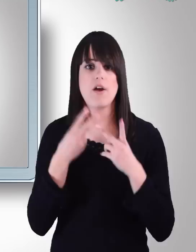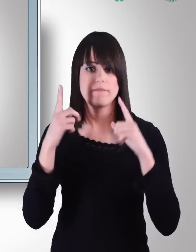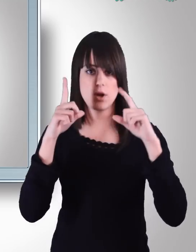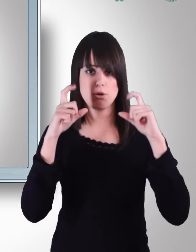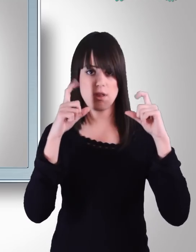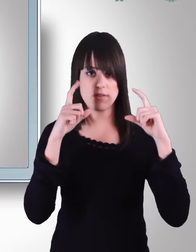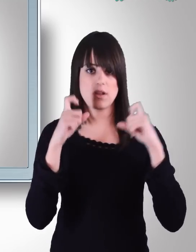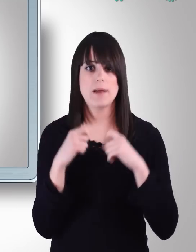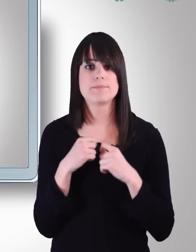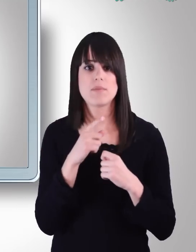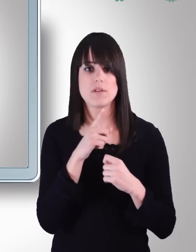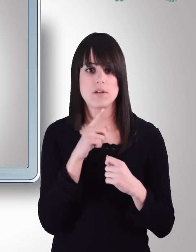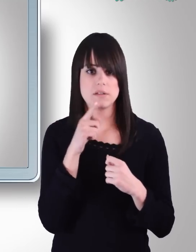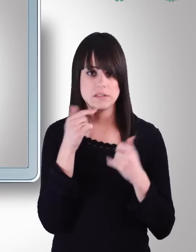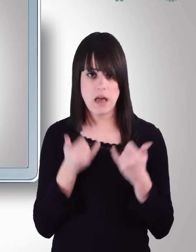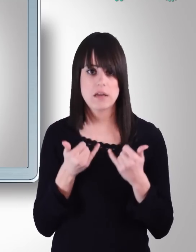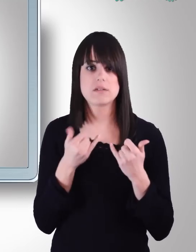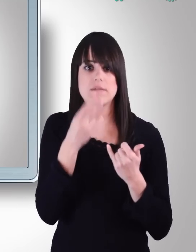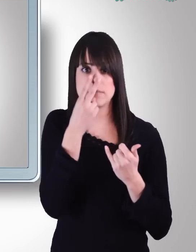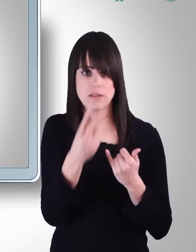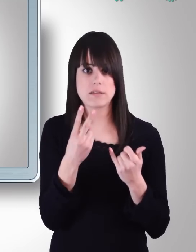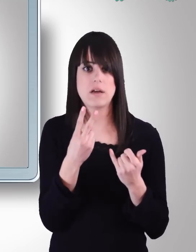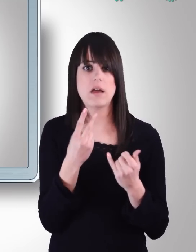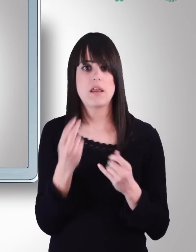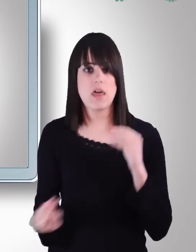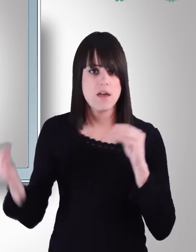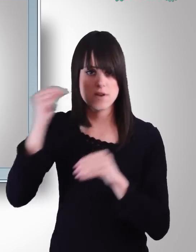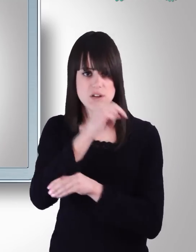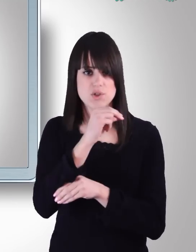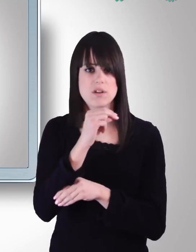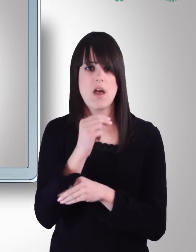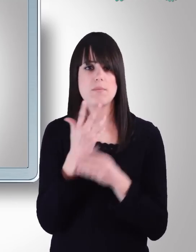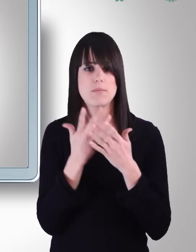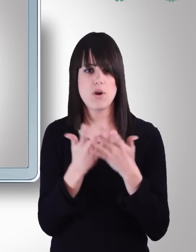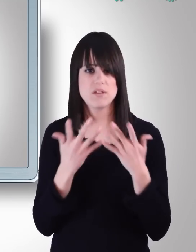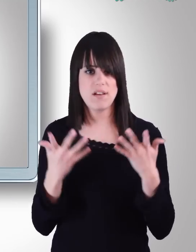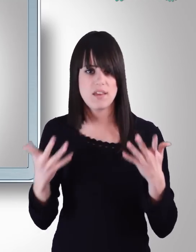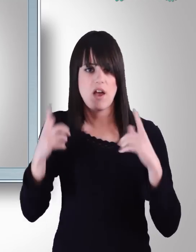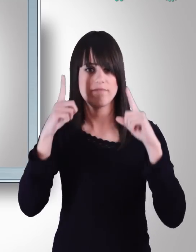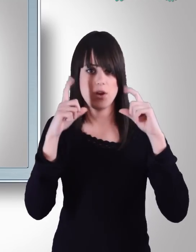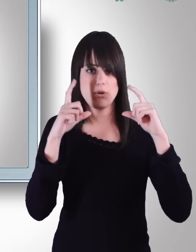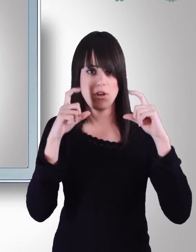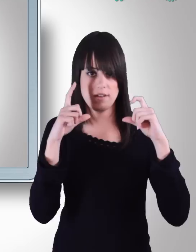zanimljivih fotografija, evo prikaza koje su haštagovi bili najpopularniji u prošloj godini.